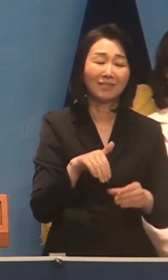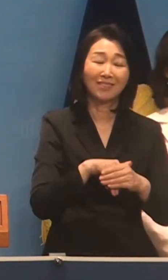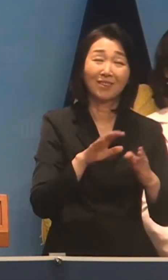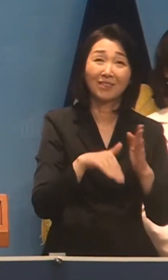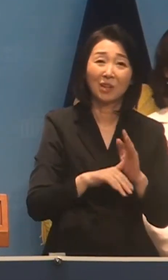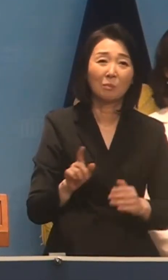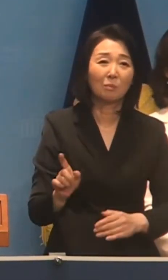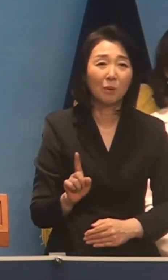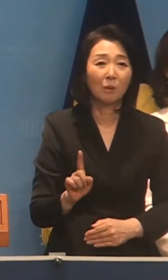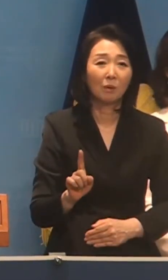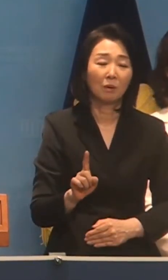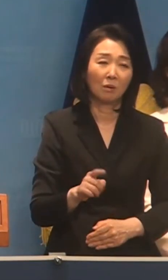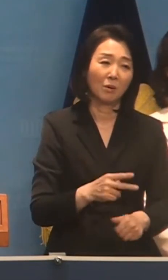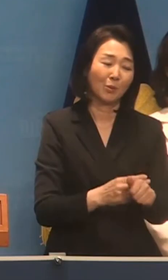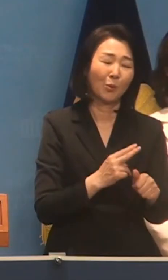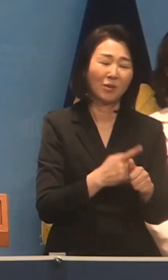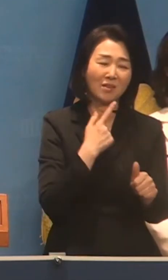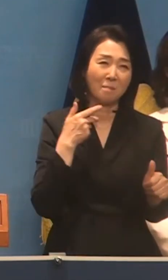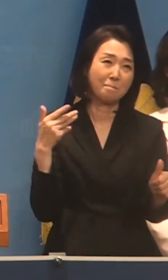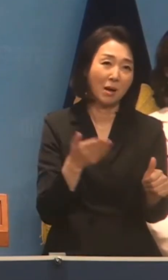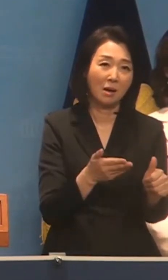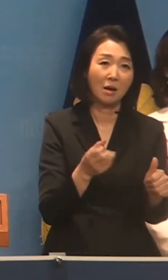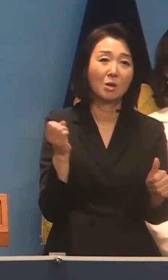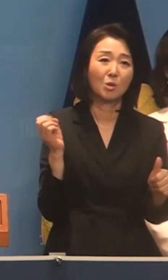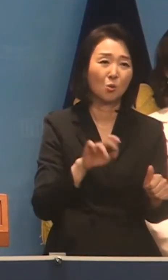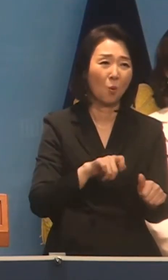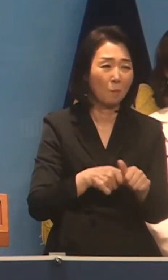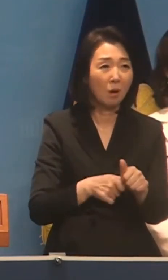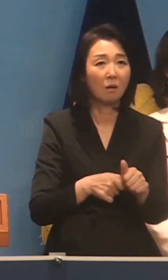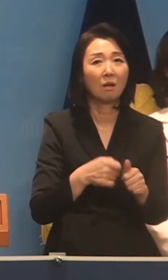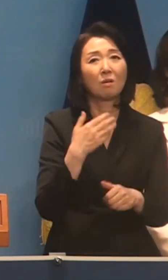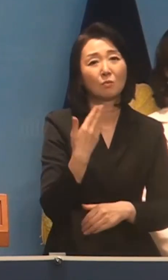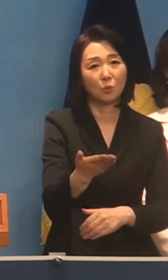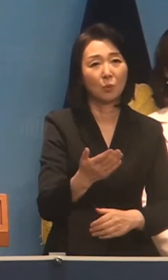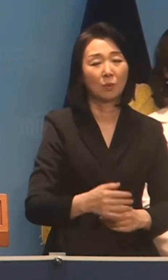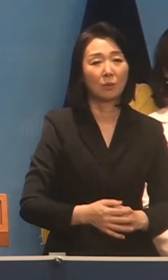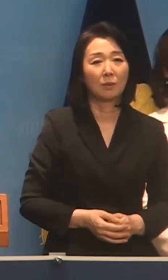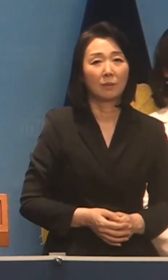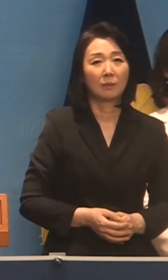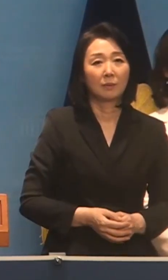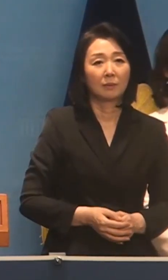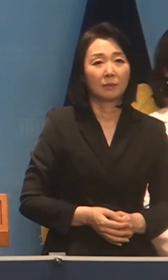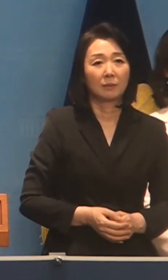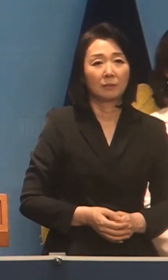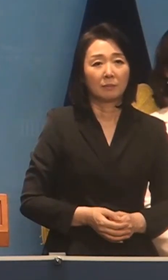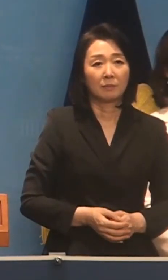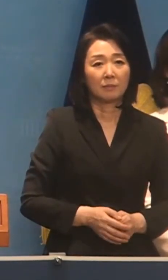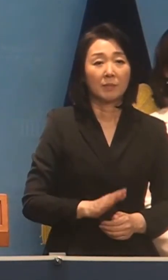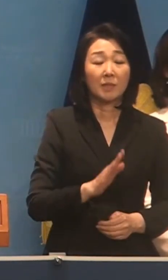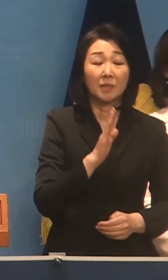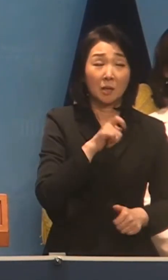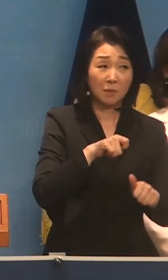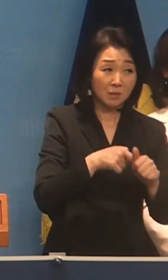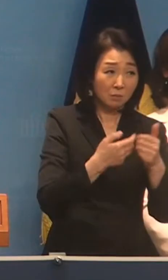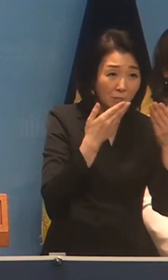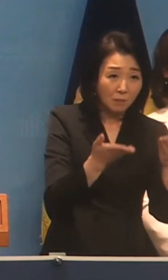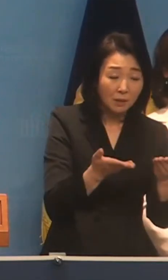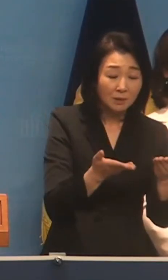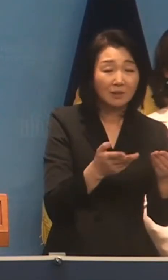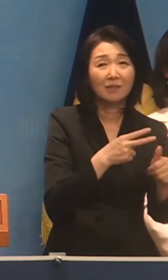때만 되면 교원들에게 협박과 징계를 남발합니다. 실제 처벌을